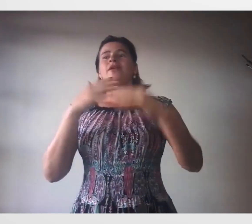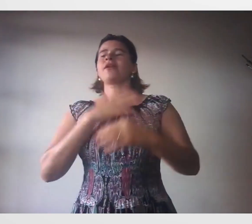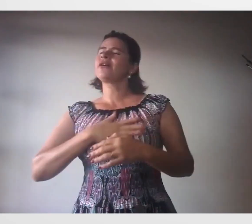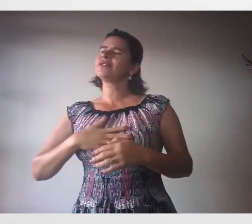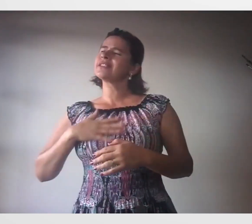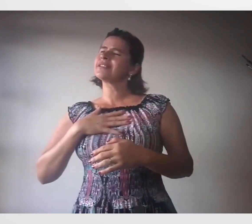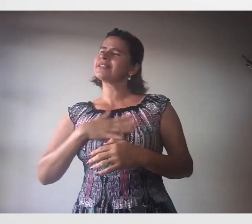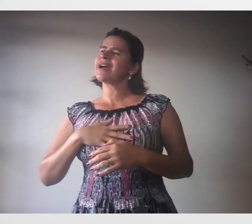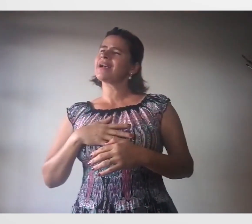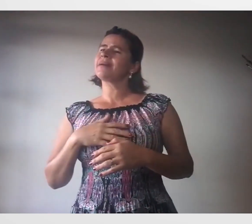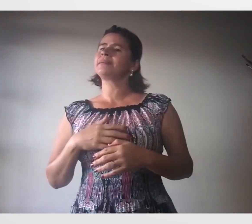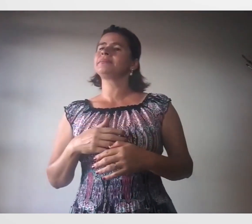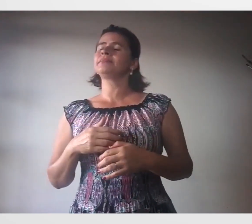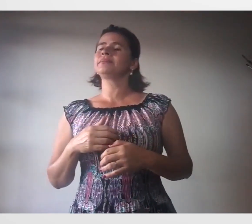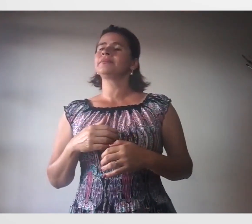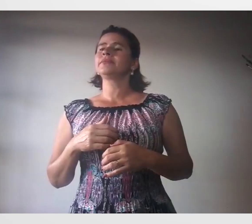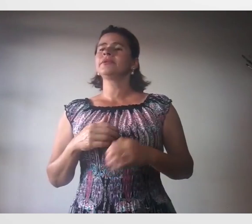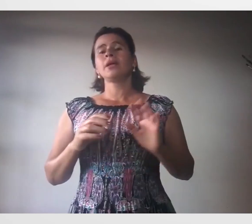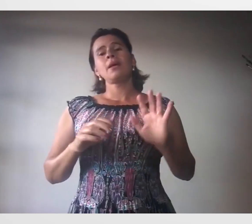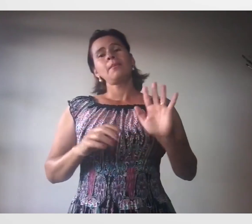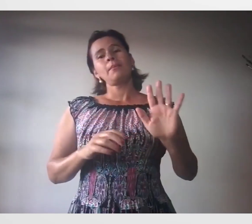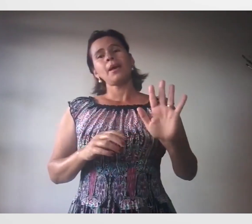gostamos muito da experiência, foi muito bom para nós.